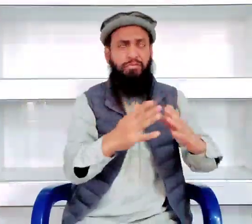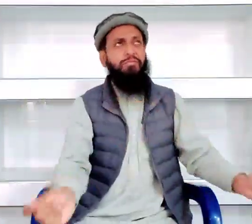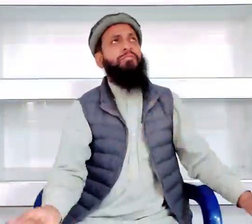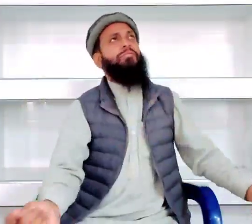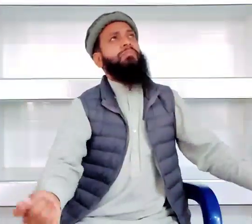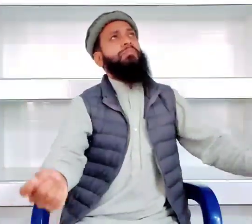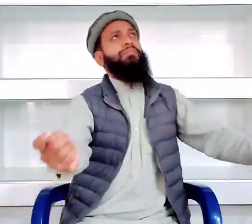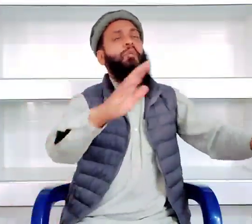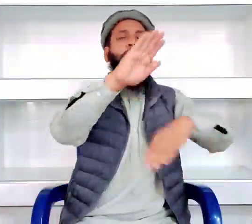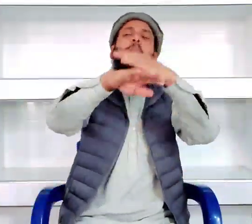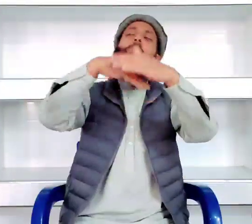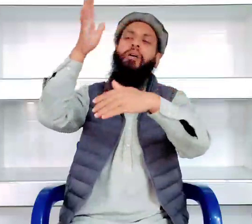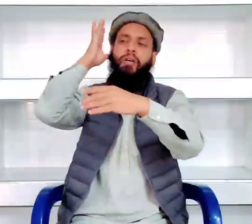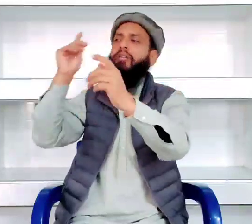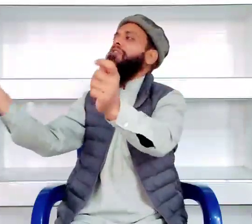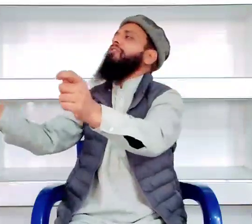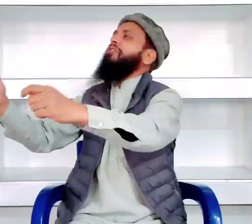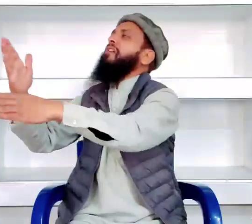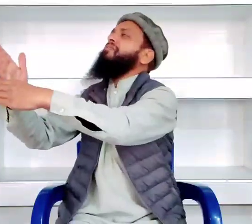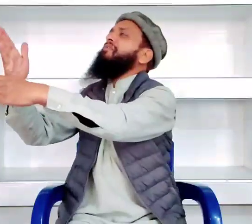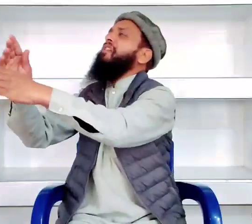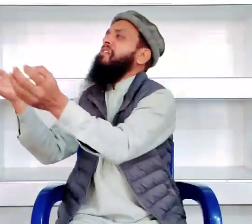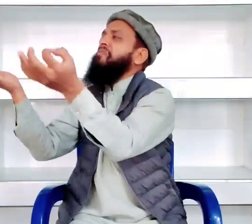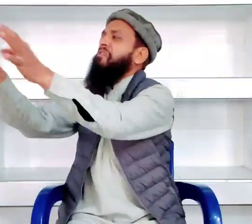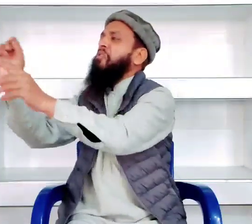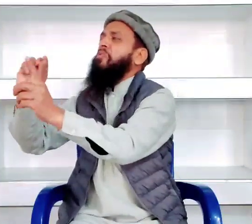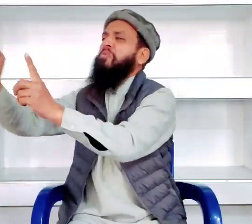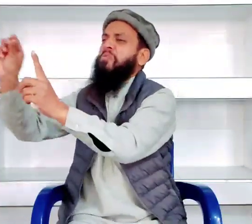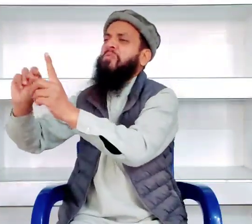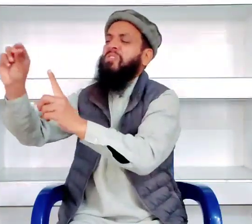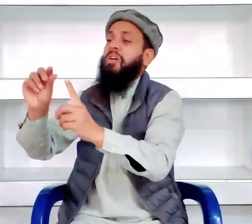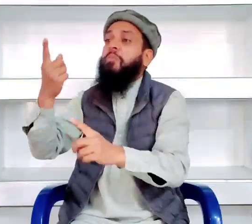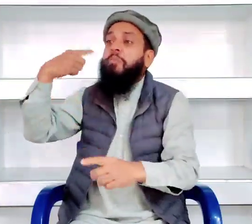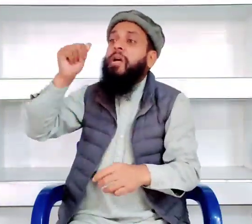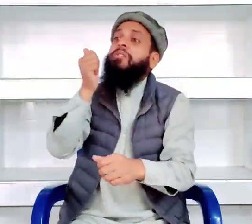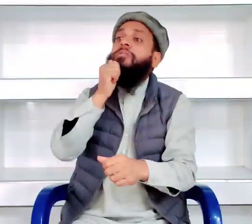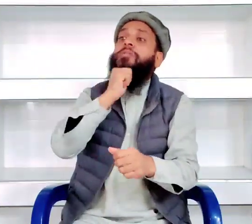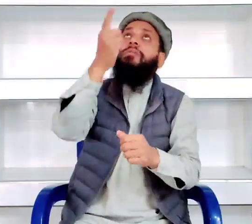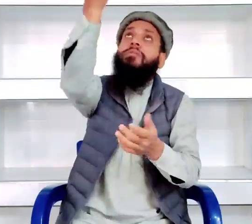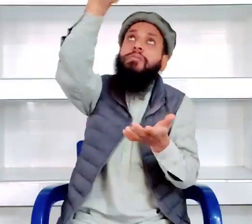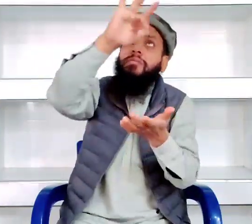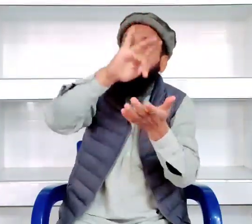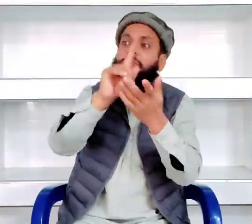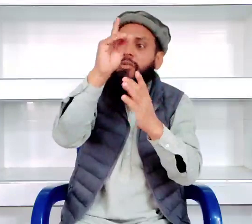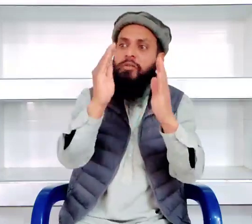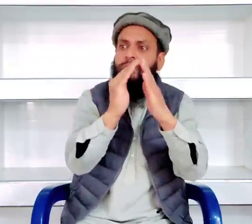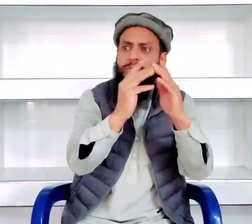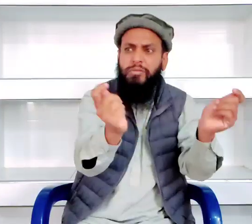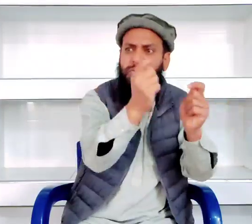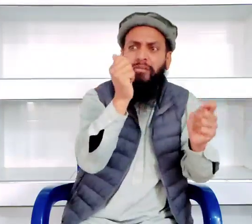ਇਹ ਕਿ ਉੱਥੇ ਅੱਲਾ ਦਾ ਘਰ ਤਾਂ ਵੀ ਕੀਤਾ ਜਾਏ ਸਾਡੇ ਹਾਂ ਬੜੇ ਅਫਸੋਸ ਵਾਲੀ ਗੱਲ ਹੈ ਟਾਊਨ ਬਣ ਜਾਂਦੇ ਨੇ ਔਰ ਕੋਠੀਆਂ ਬਣ ਜਾਂਦੀਆਂ ਨੇ ਮਸੀਤ ਨਹੀਂ